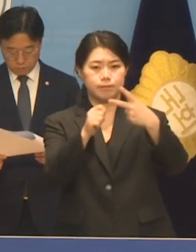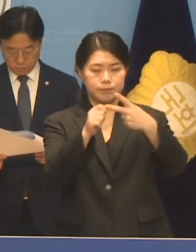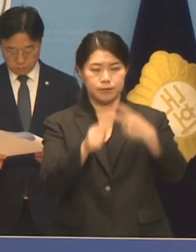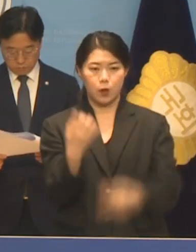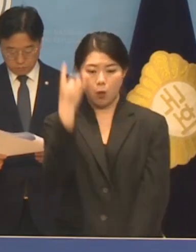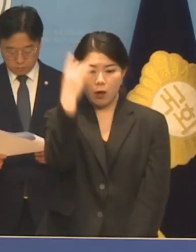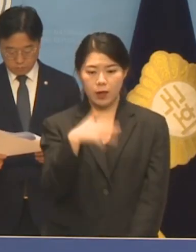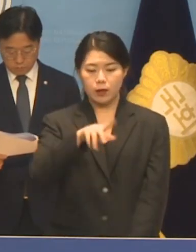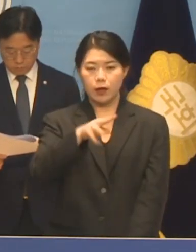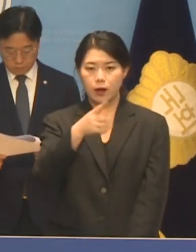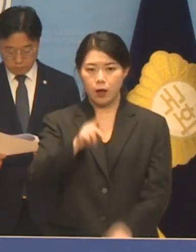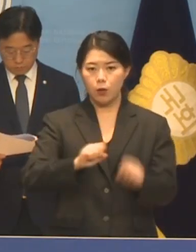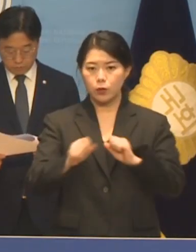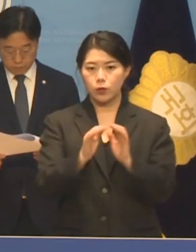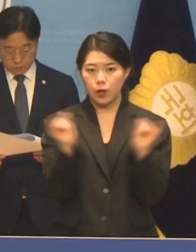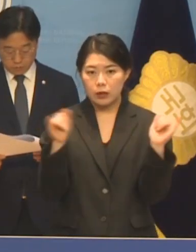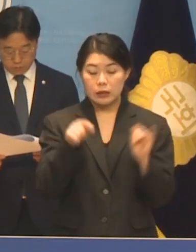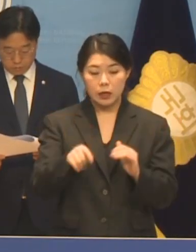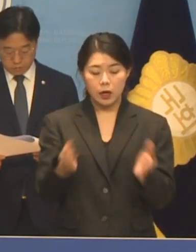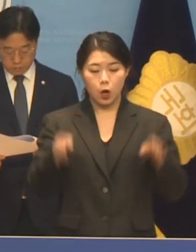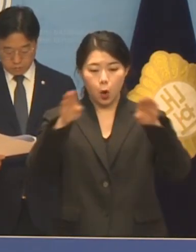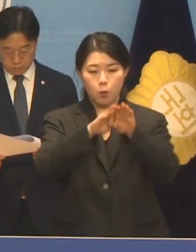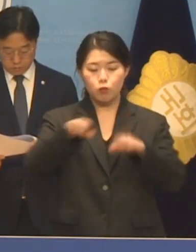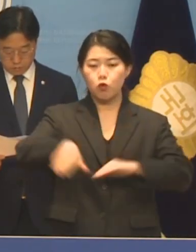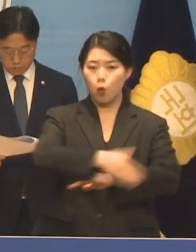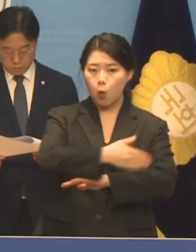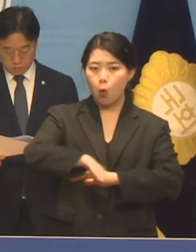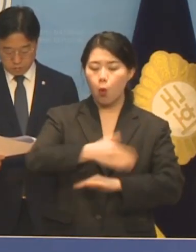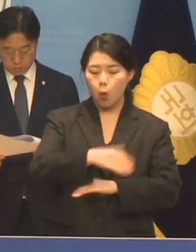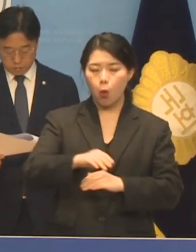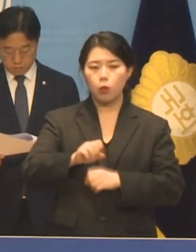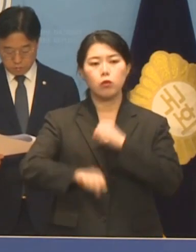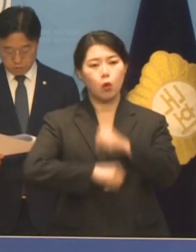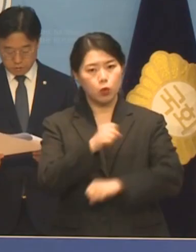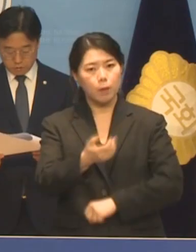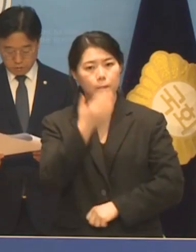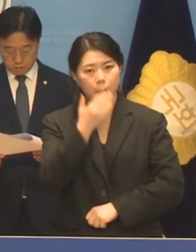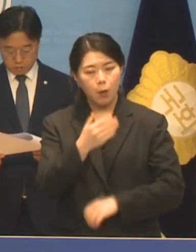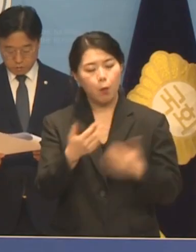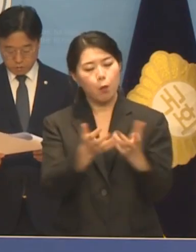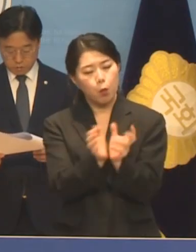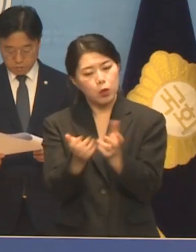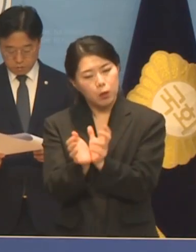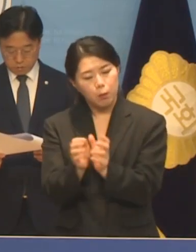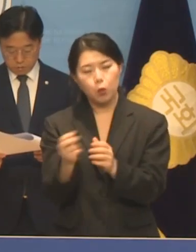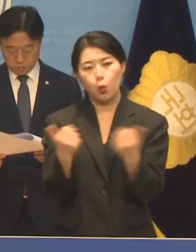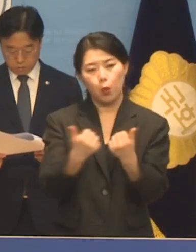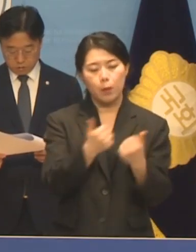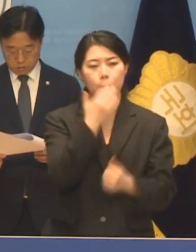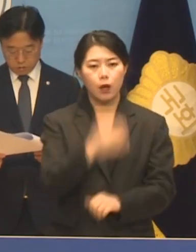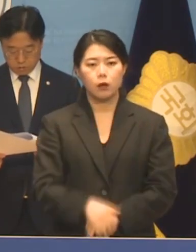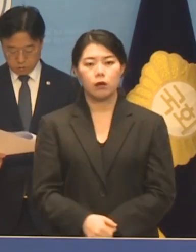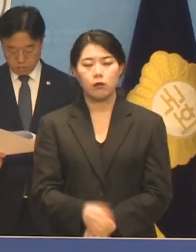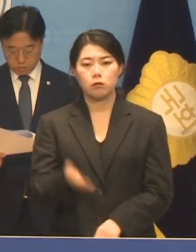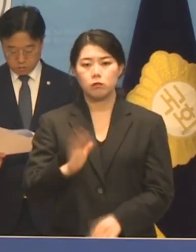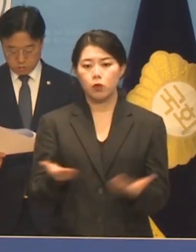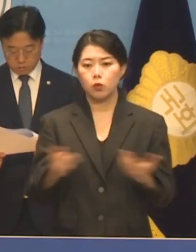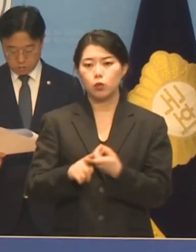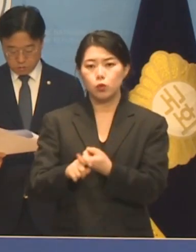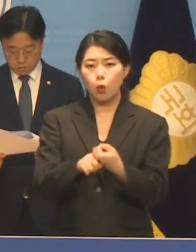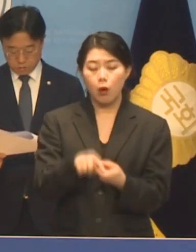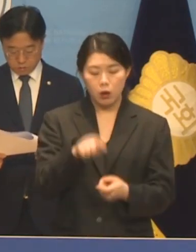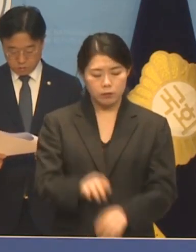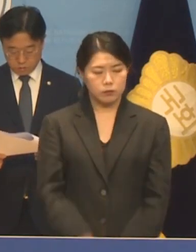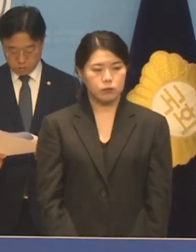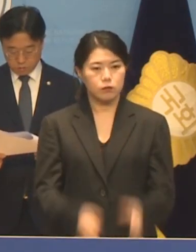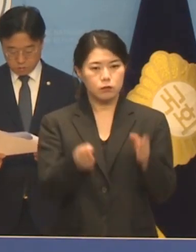원래 카라 활동가들은 카라 건물을 자유롭게 사용할 수 있었습니다. 작은 모임이나 회의를 하기도 하였습니다. 그런데 노조가 카라